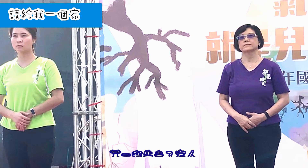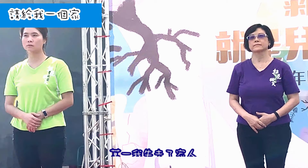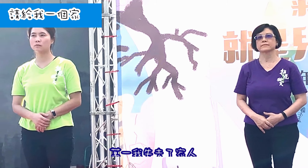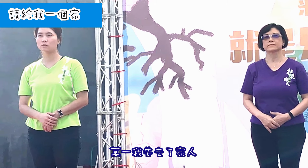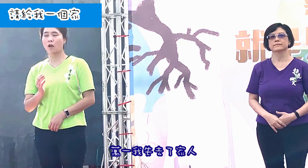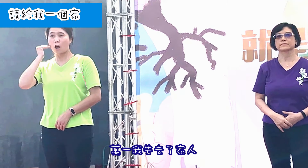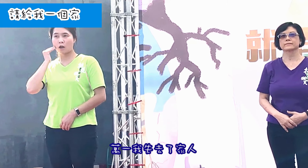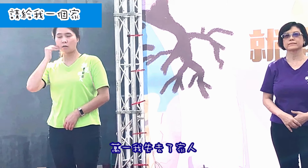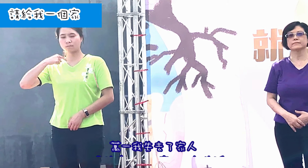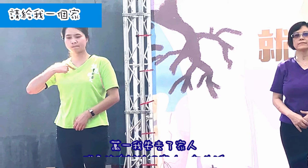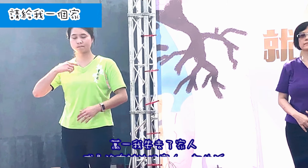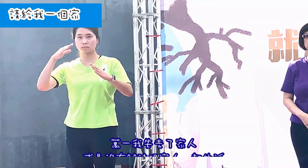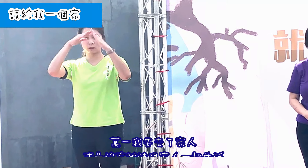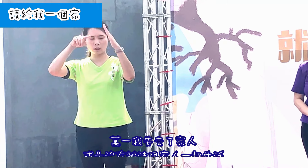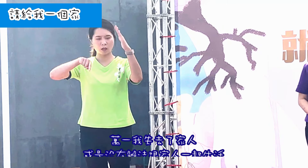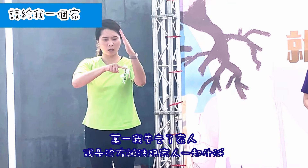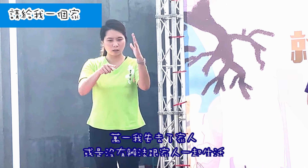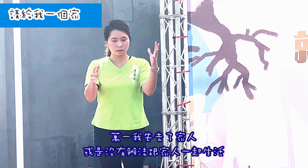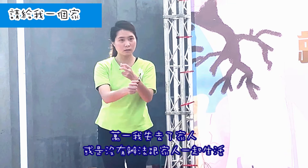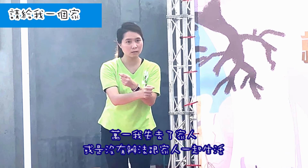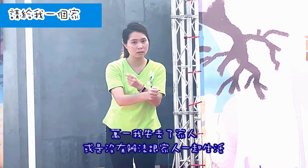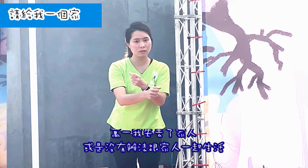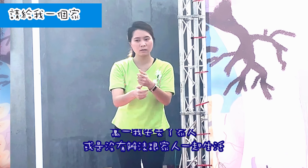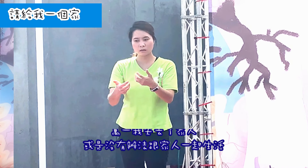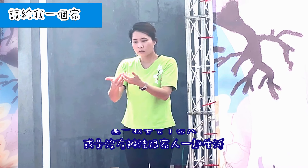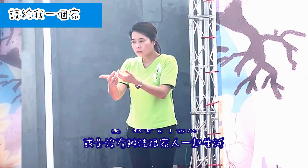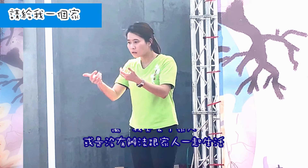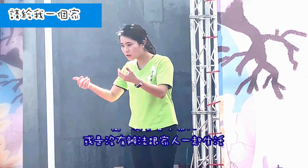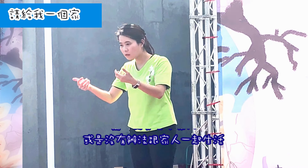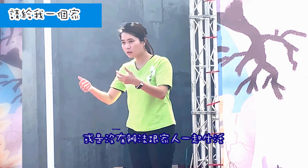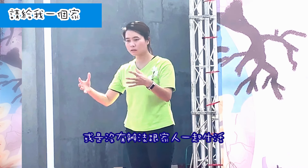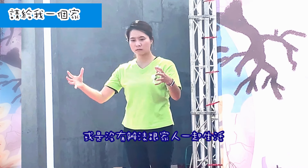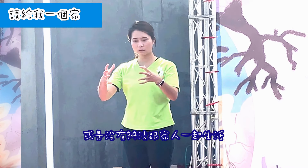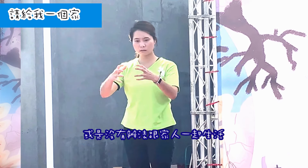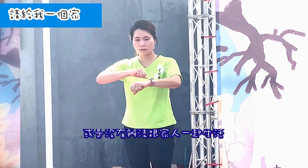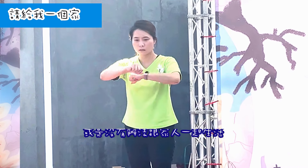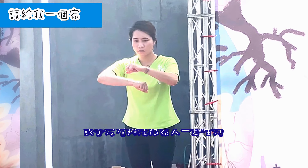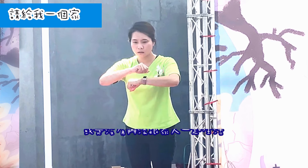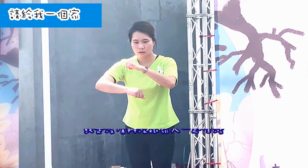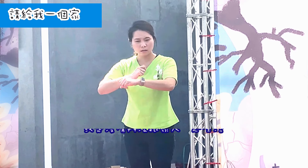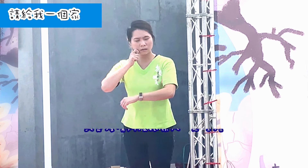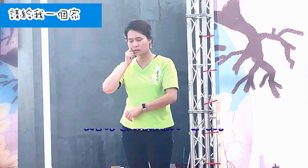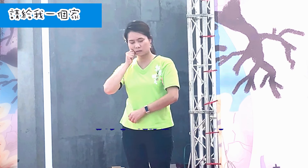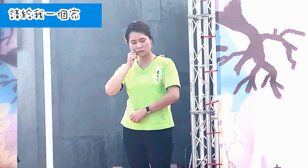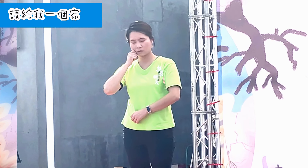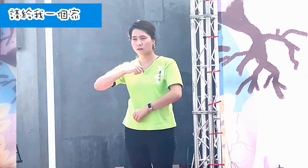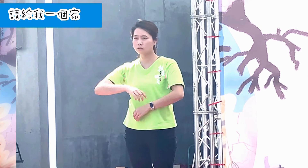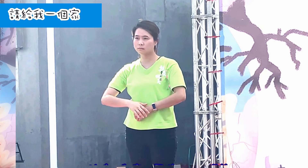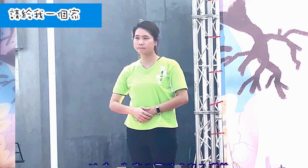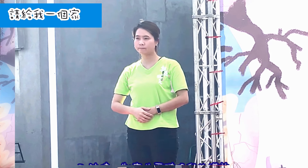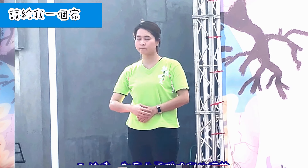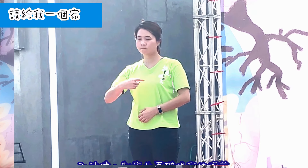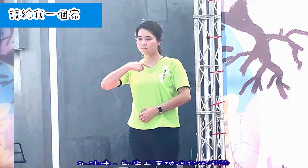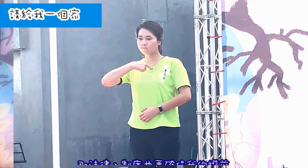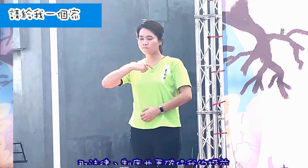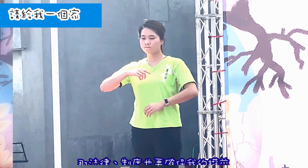万一我失去了家人，或是没有办法跟家人一起生活，那